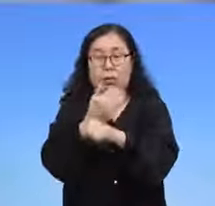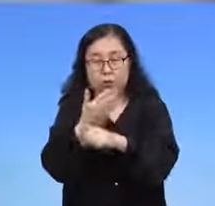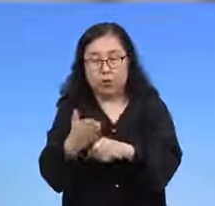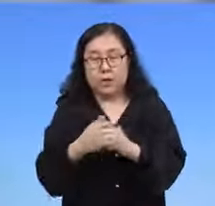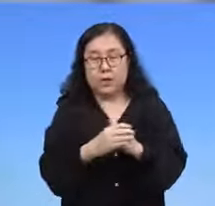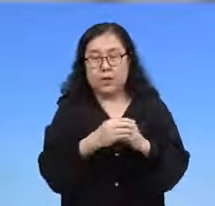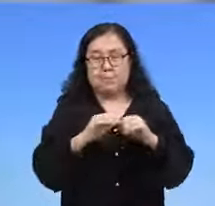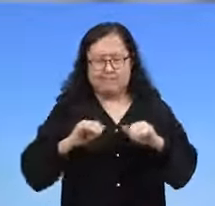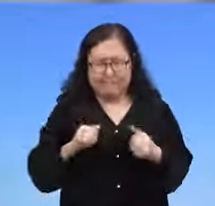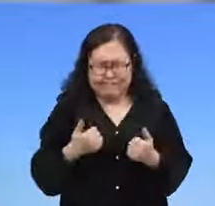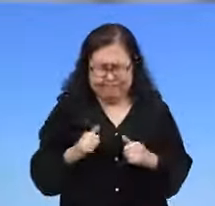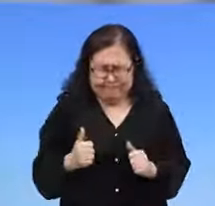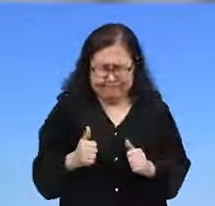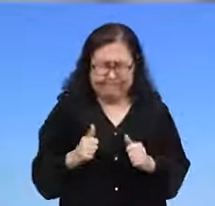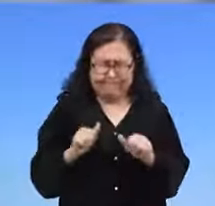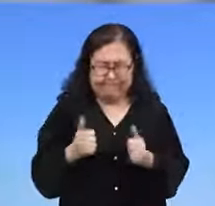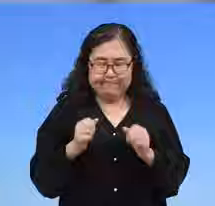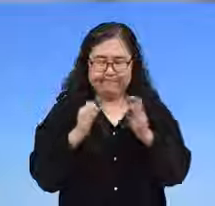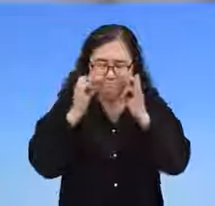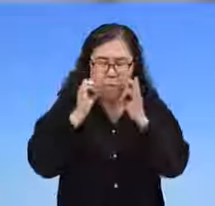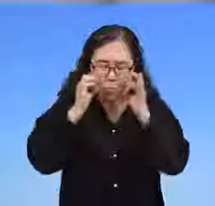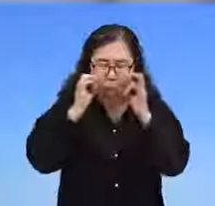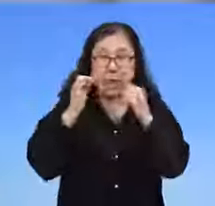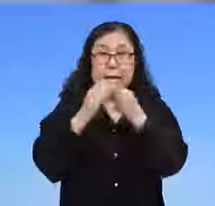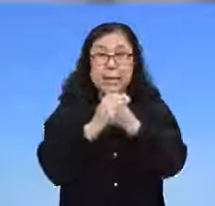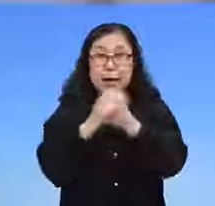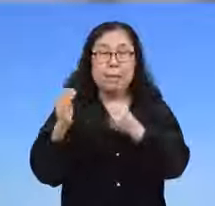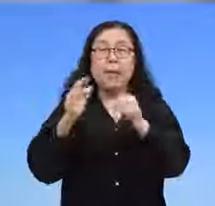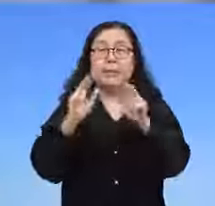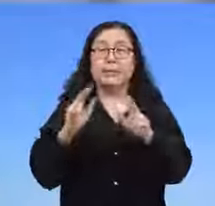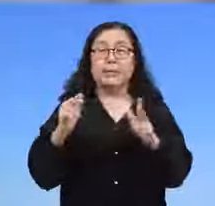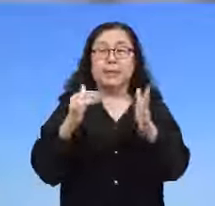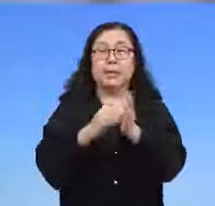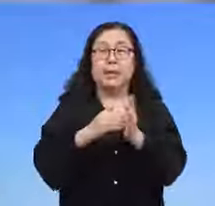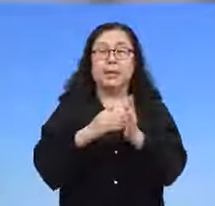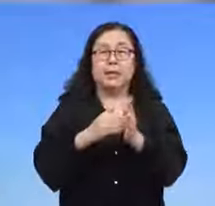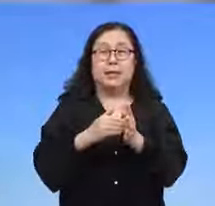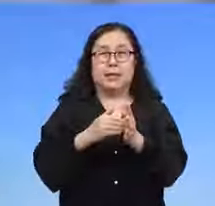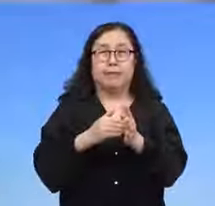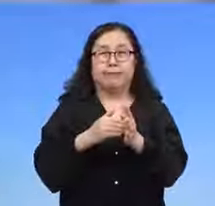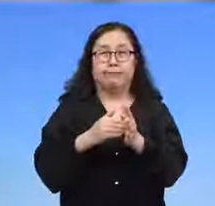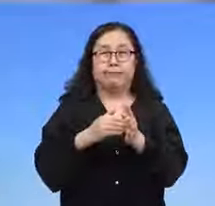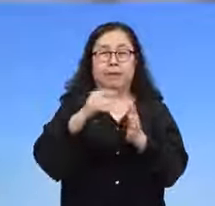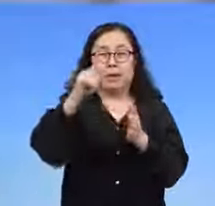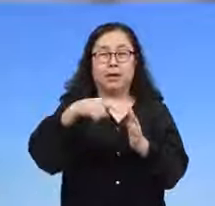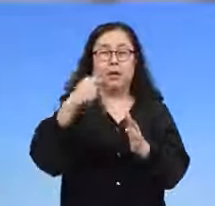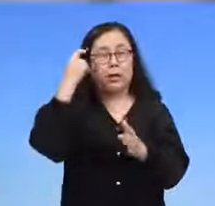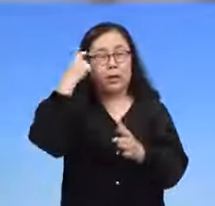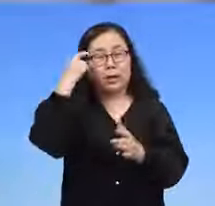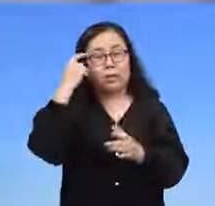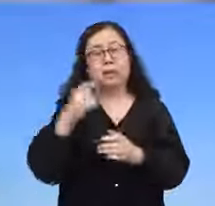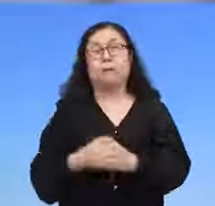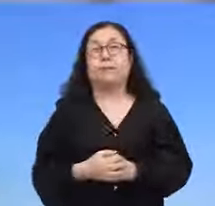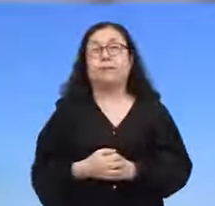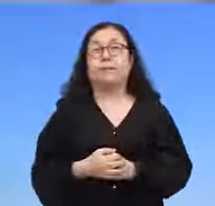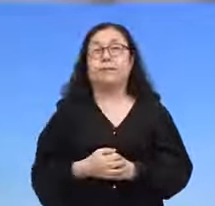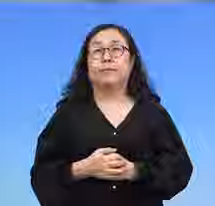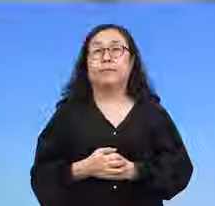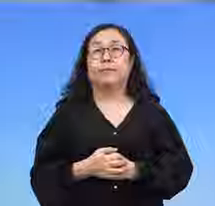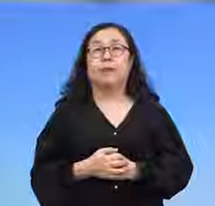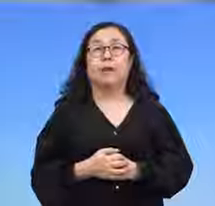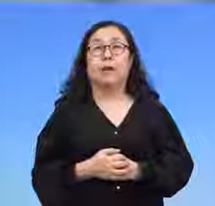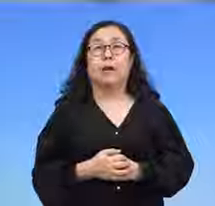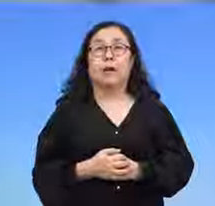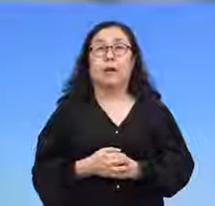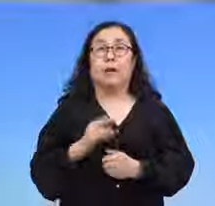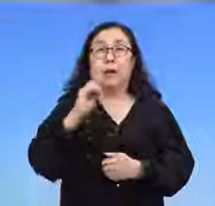연구하고 노력해 왔기 때문에 혼란 없이 여기까지 온 거라고 저는 생각하거든요. 여러분이 사도